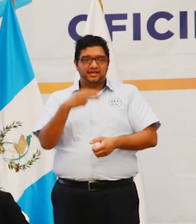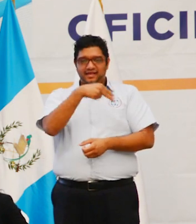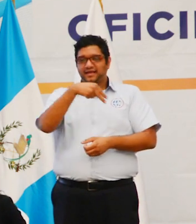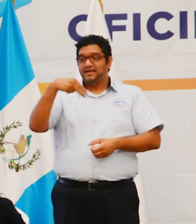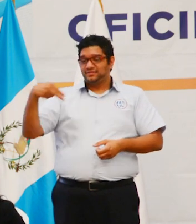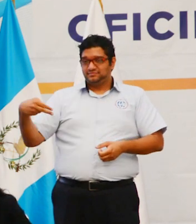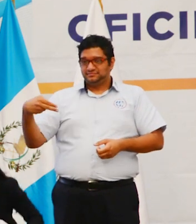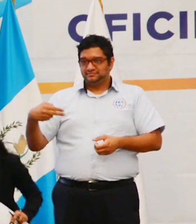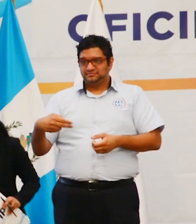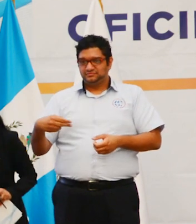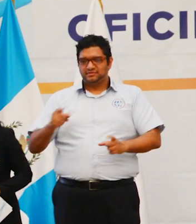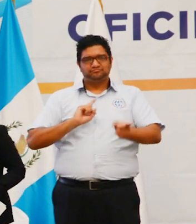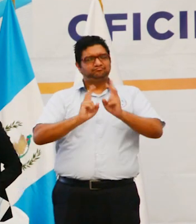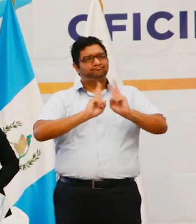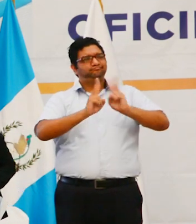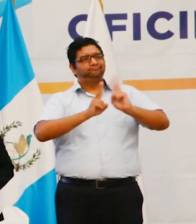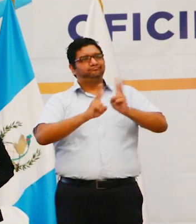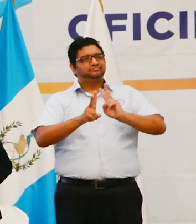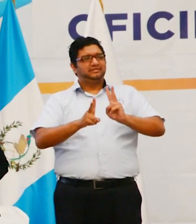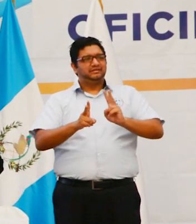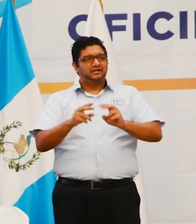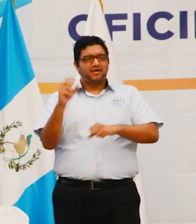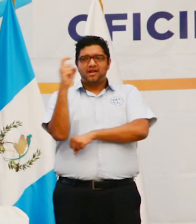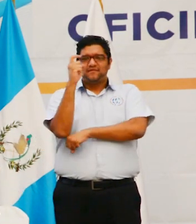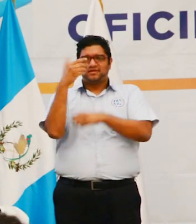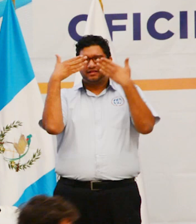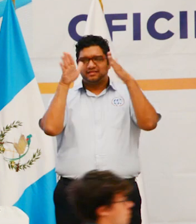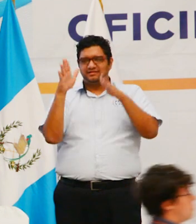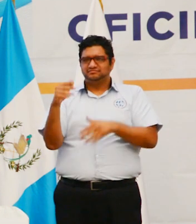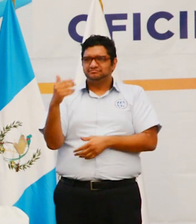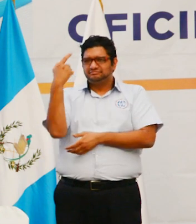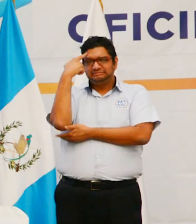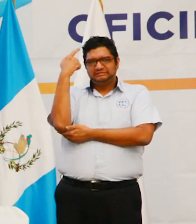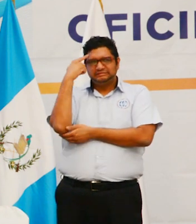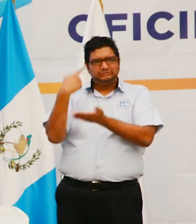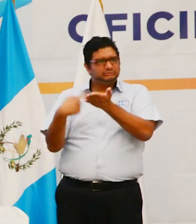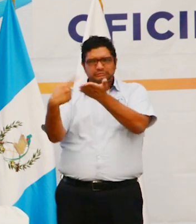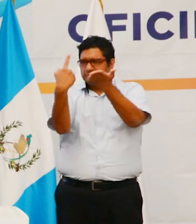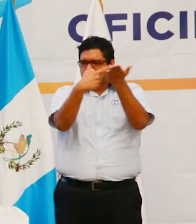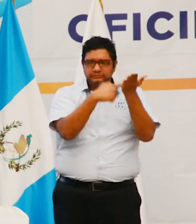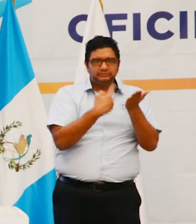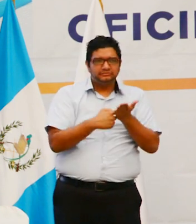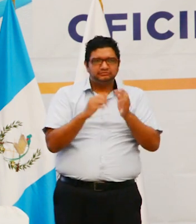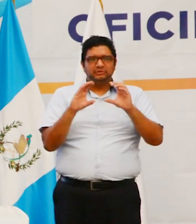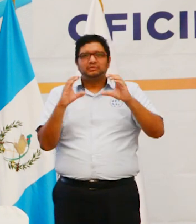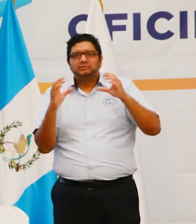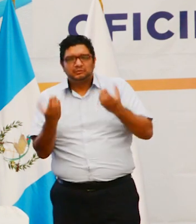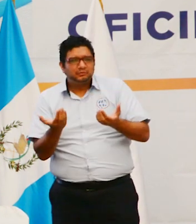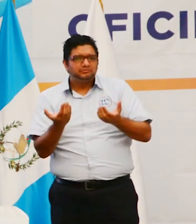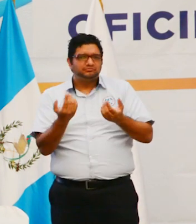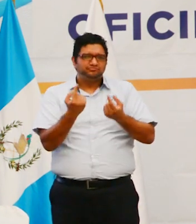cuando hablábamos con la señora fiscal de la Convención sobre Derechos de las Personas con Discapacidad, ella la maneja muy bien, la domina y